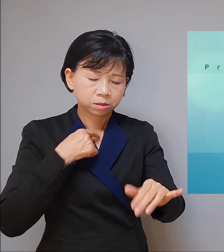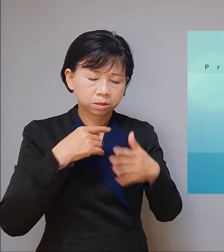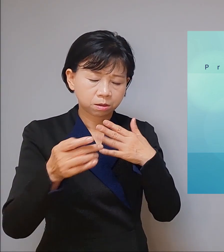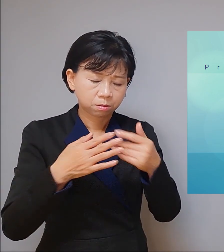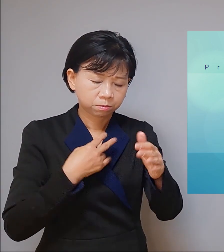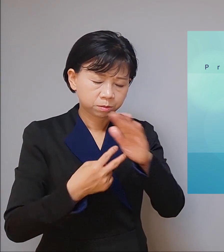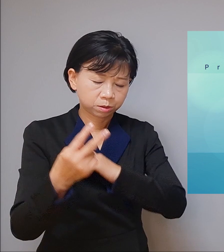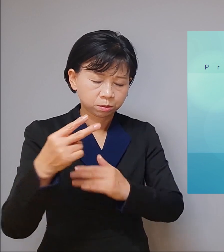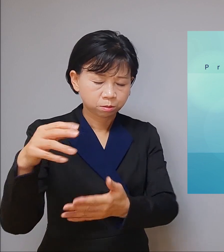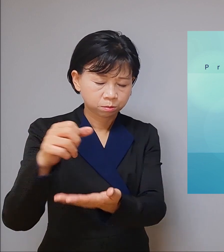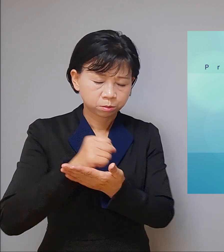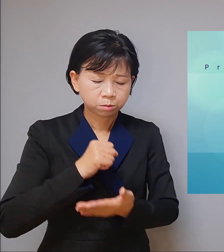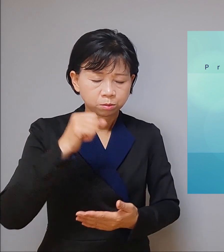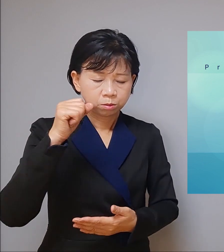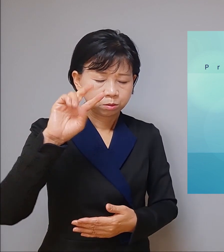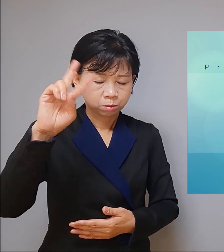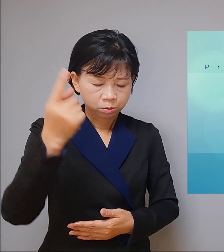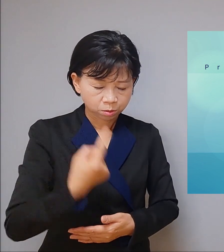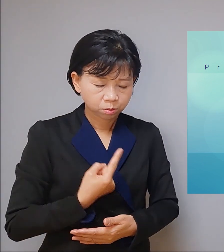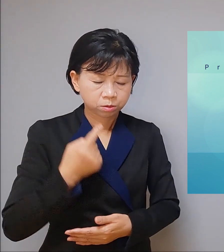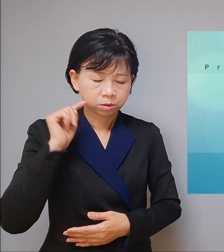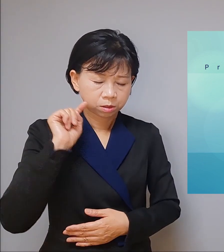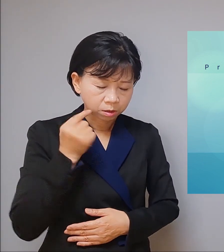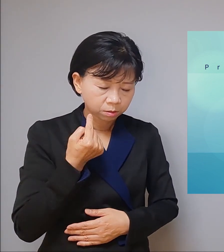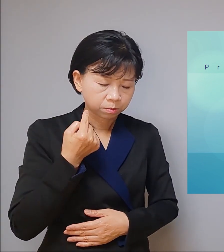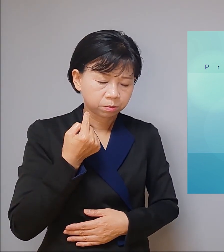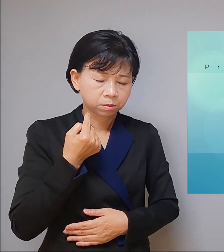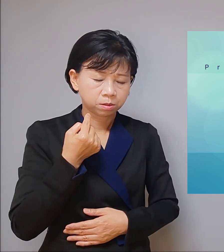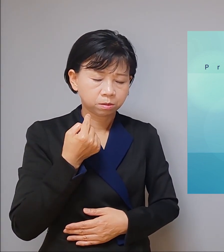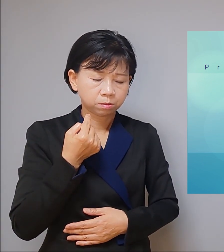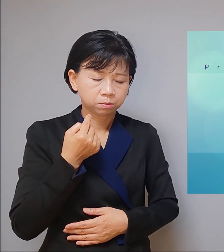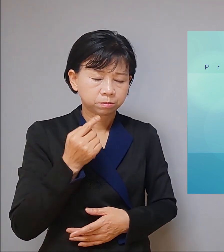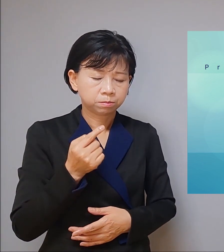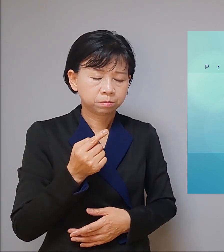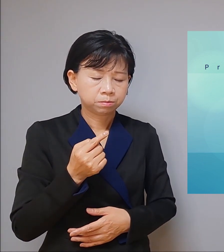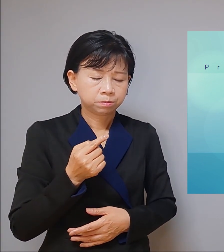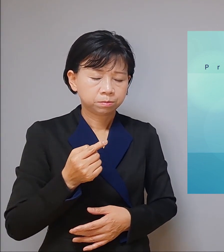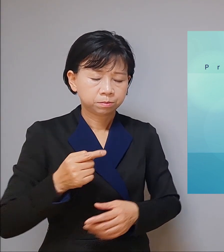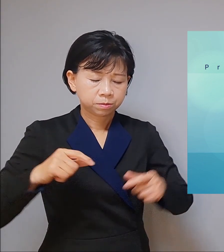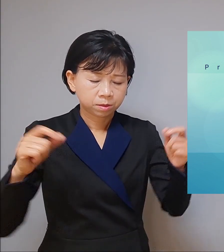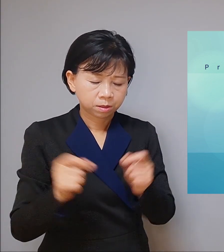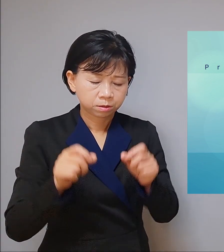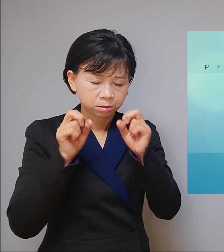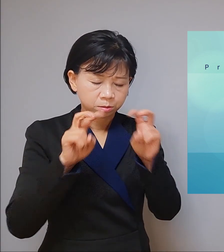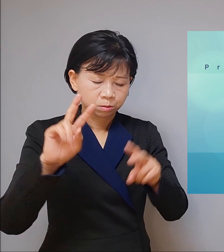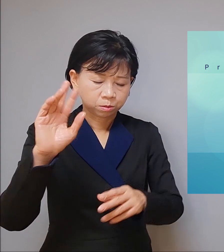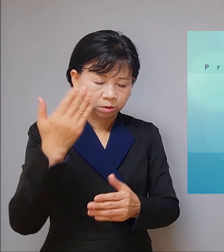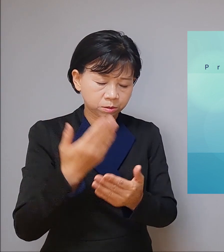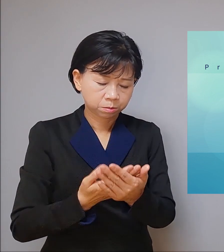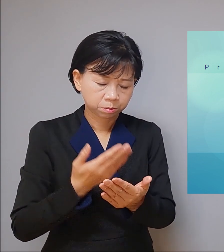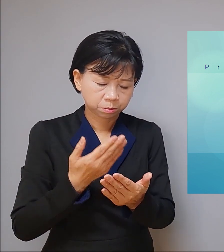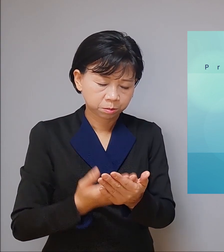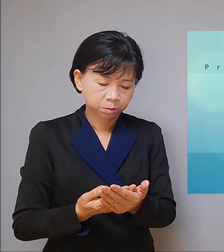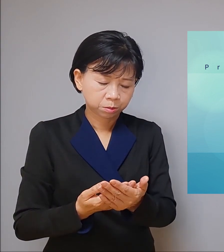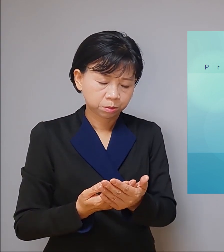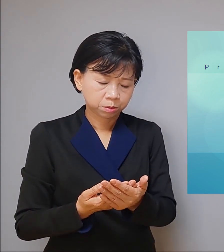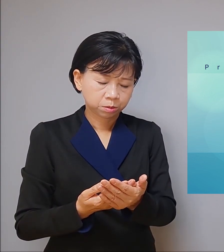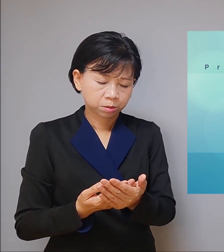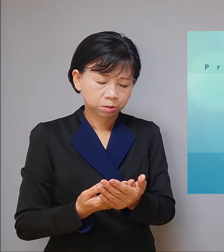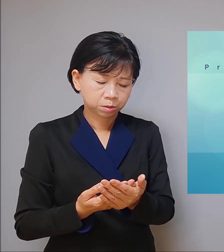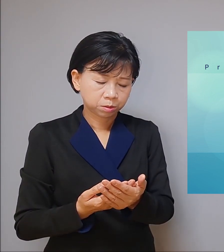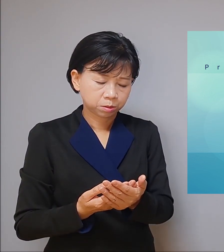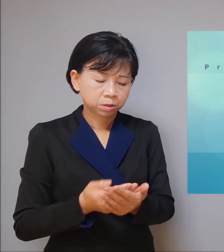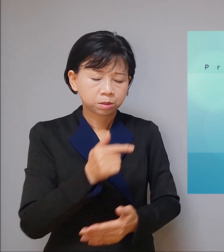체험과 비전을 품고 돌아올 수 있는 아름다운 발길이 되게 하여 주시옵소서. 하나님 아버지, 우리 교회가